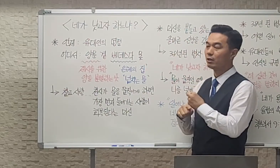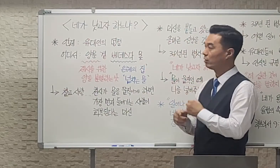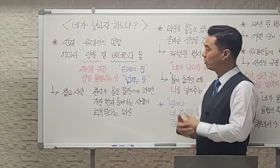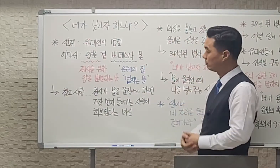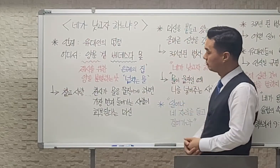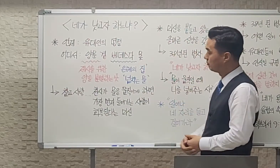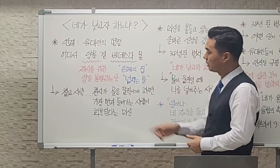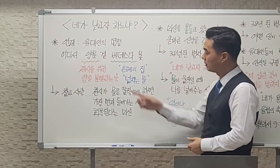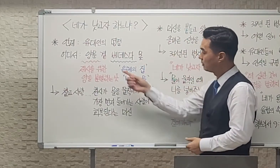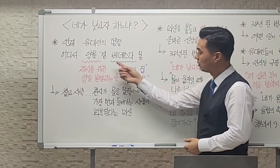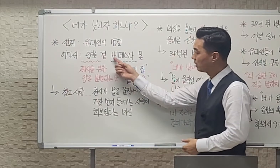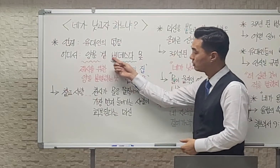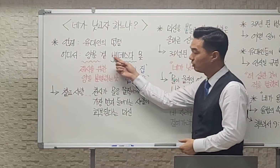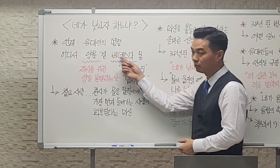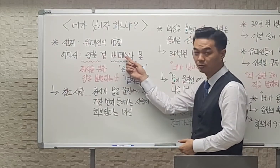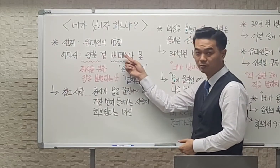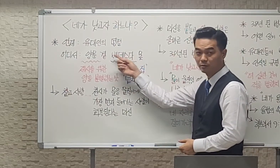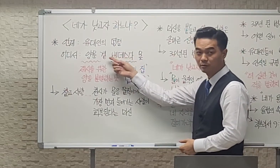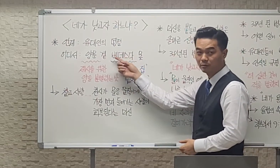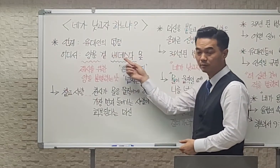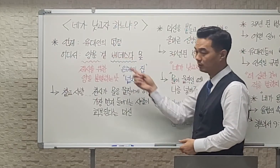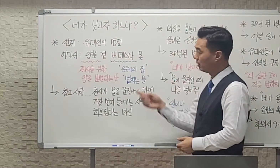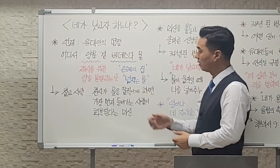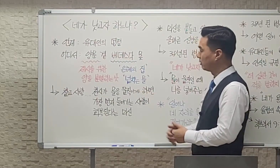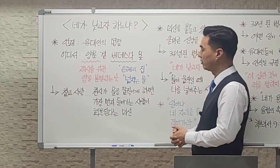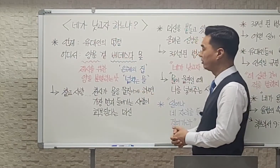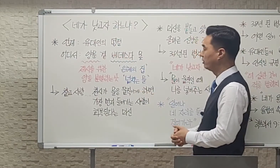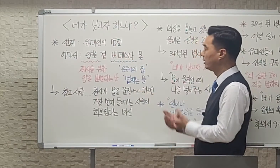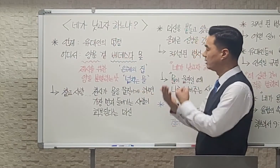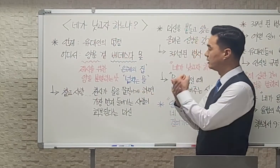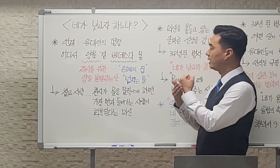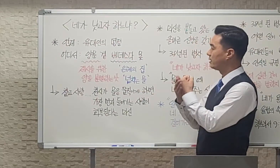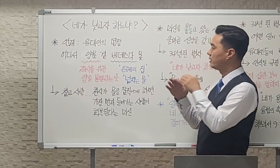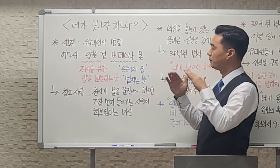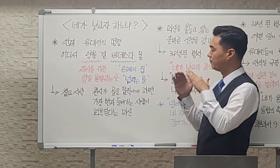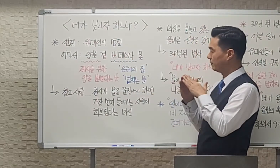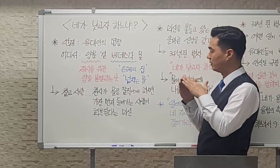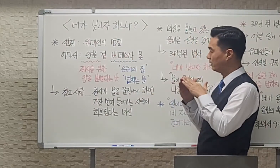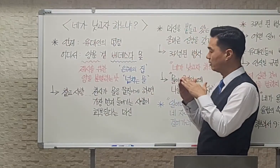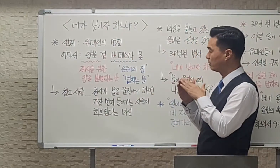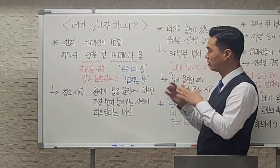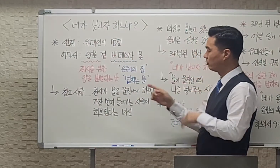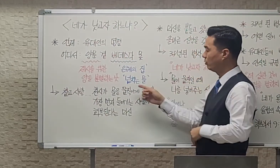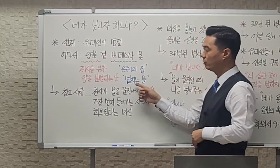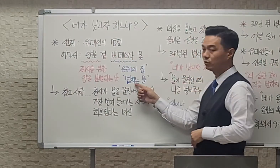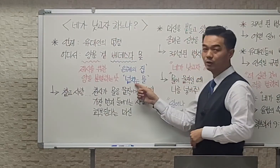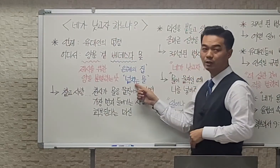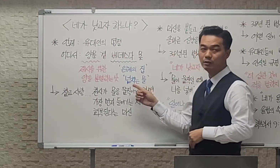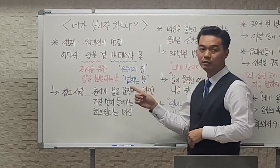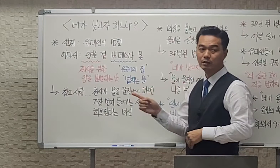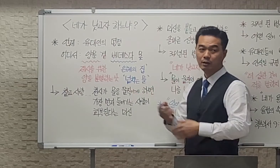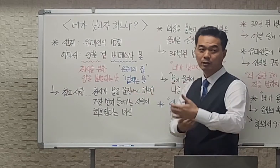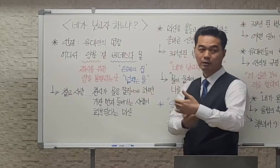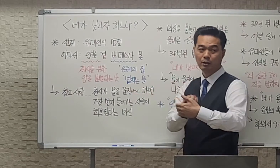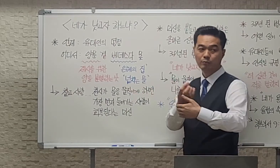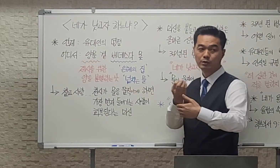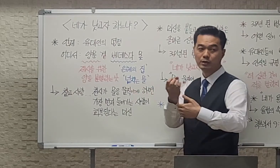뜻이에요. 베트 기억나시죠? 네, 그래서 은혜의 집이라는 뜻이고 또 하나는